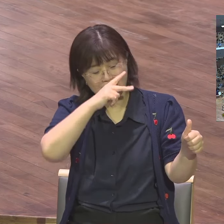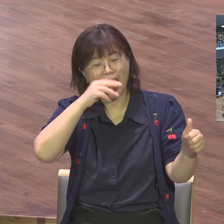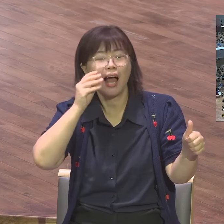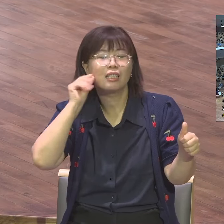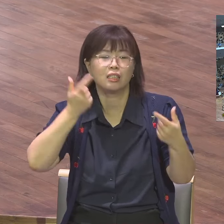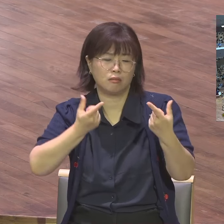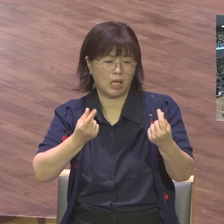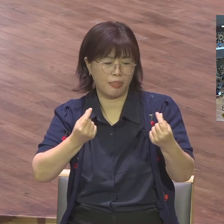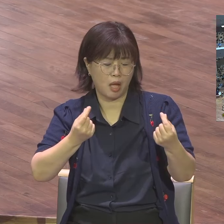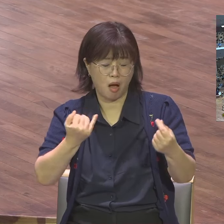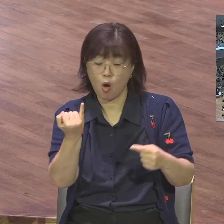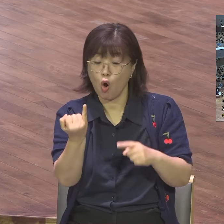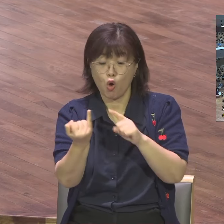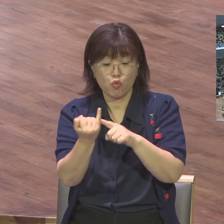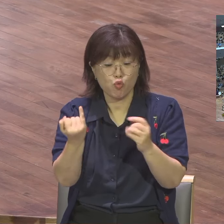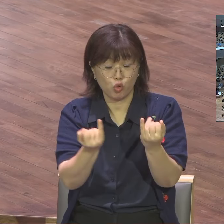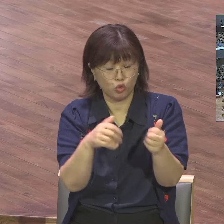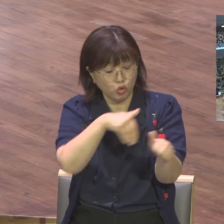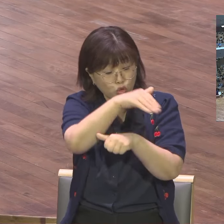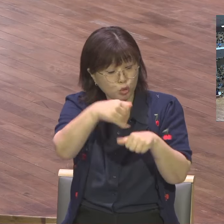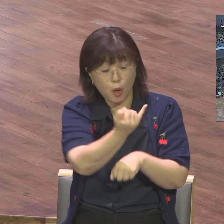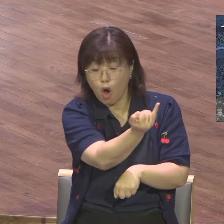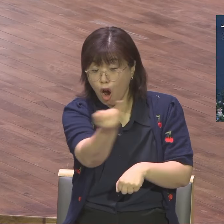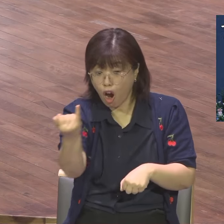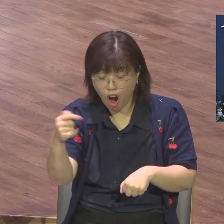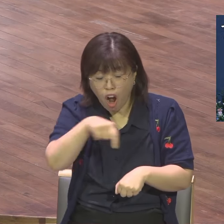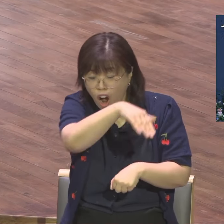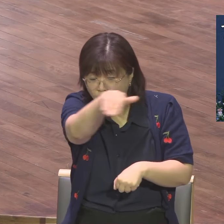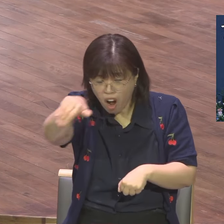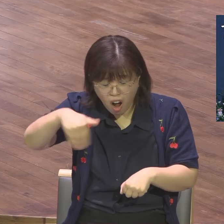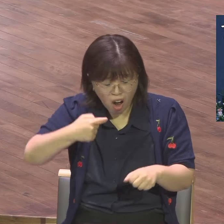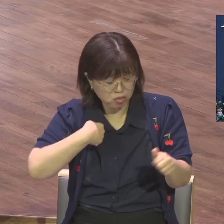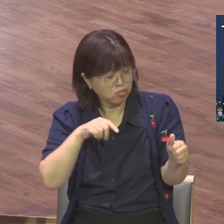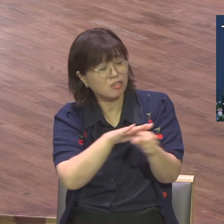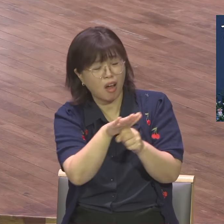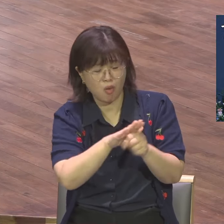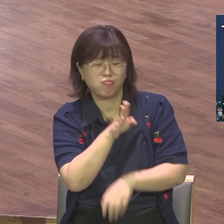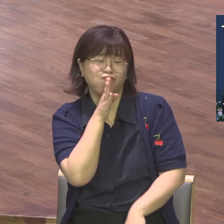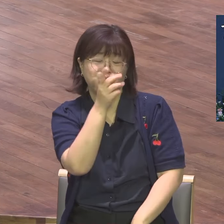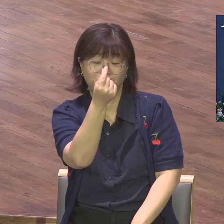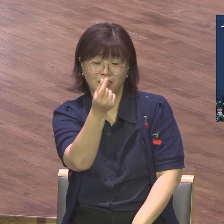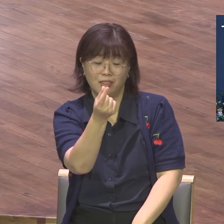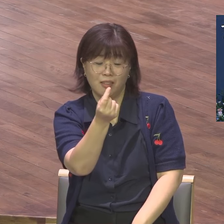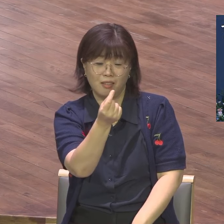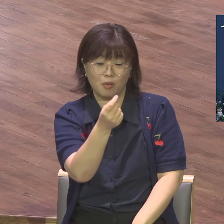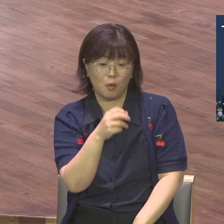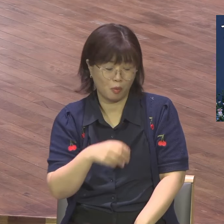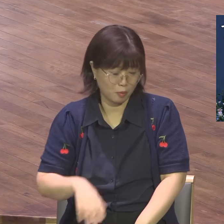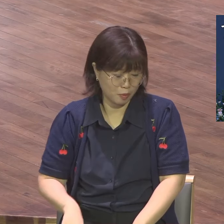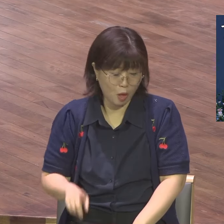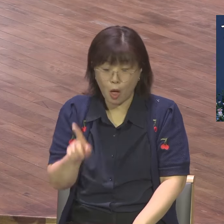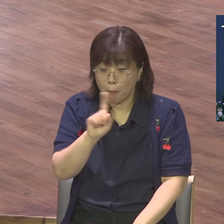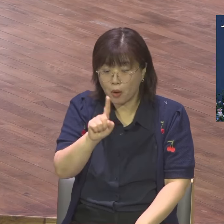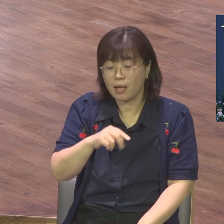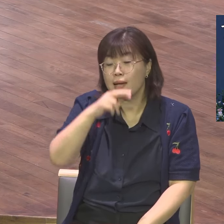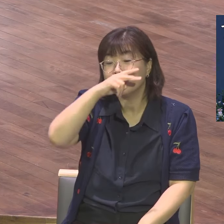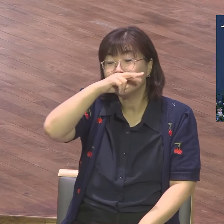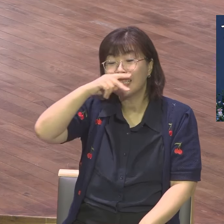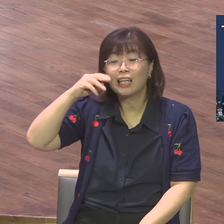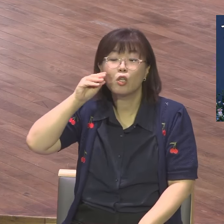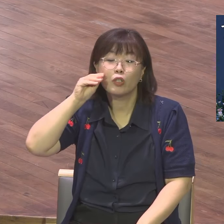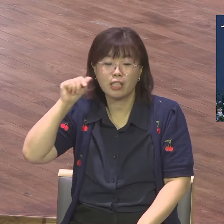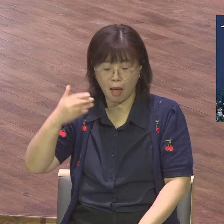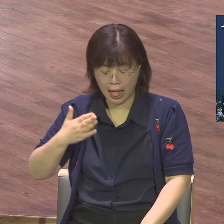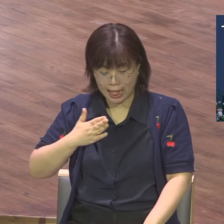같으므로 처녀들이 너를 사랑하는구나. 이 솔로몬을 가리켜서 아름다운 향기를 바라는 존재로 자신뿐만 아니라 많은